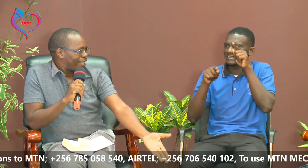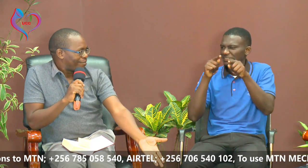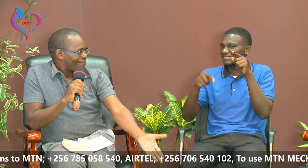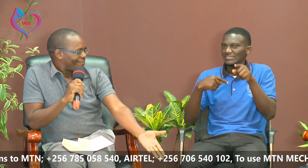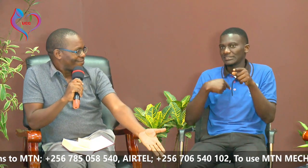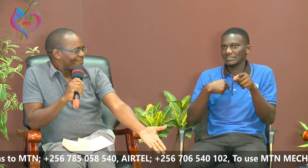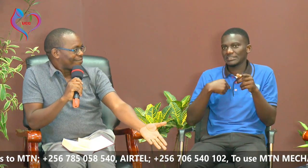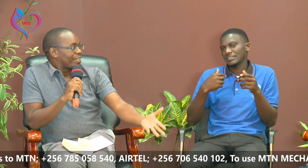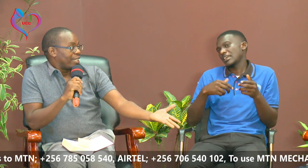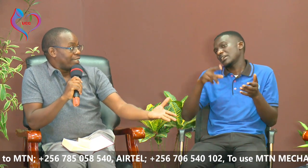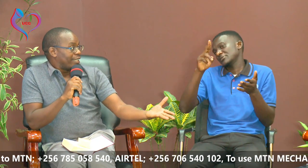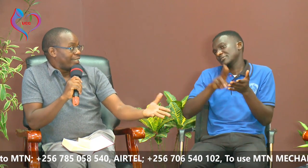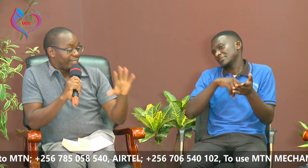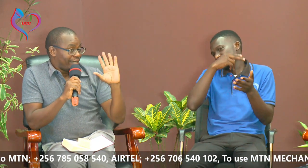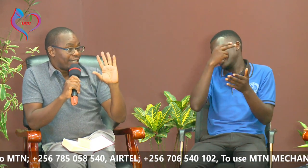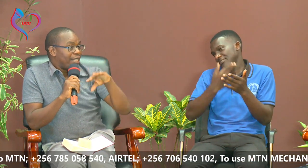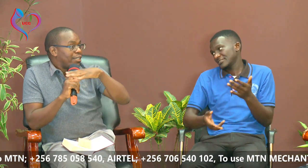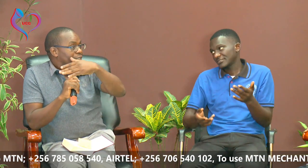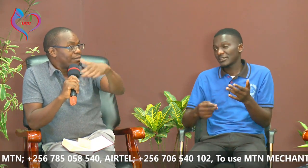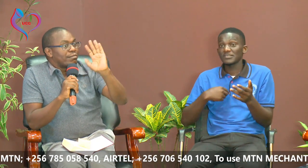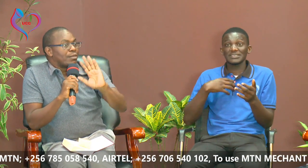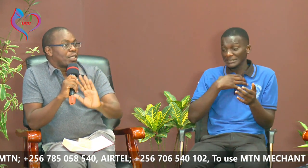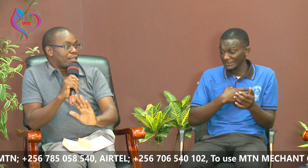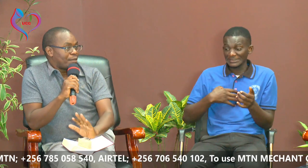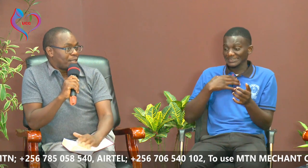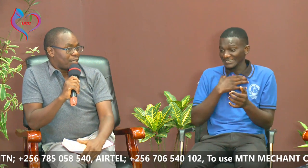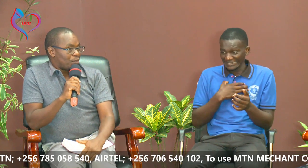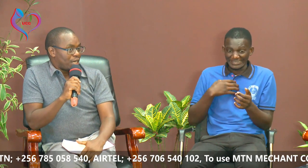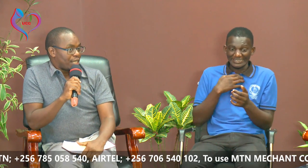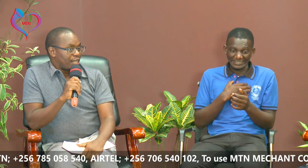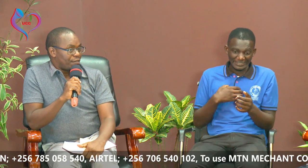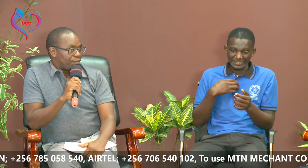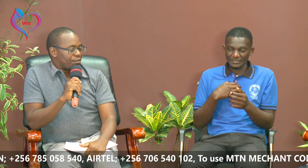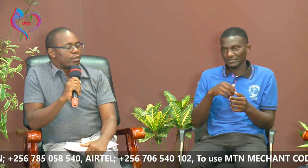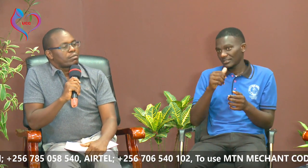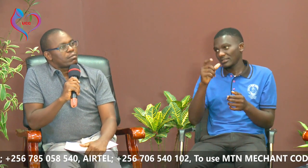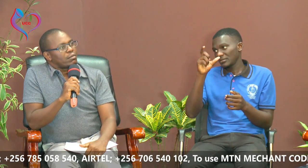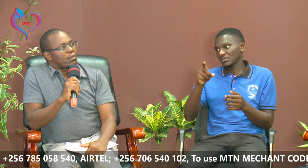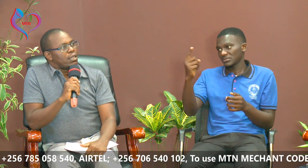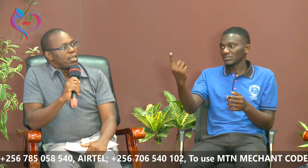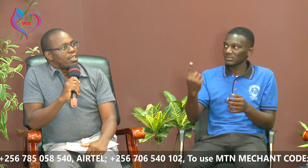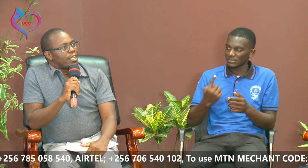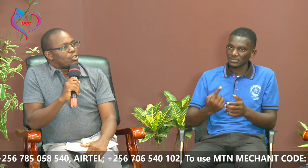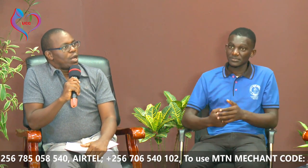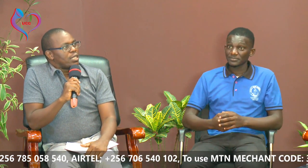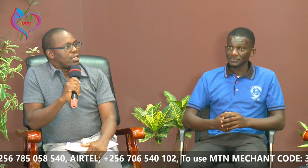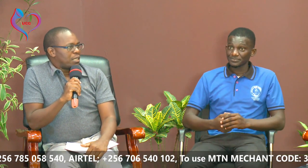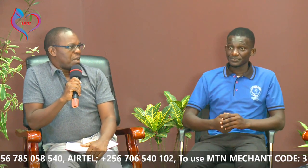ddala ngo njito nti eh no chakalana nenyiga no watana bayita mulala na jana vunula kati twali yali